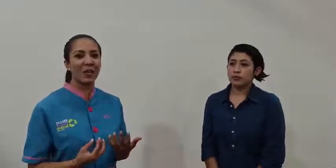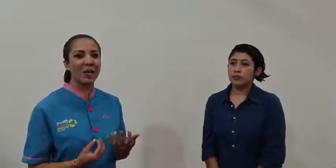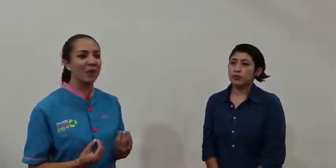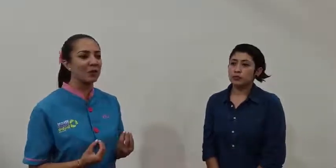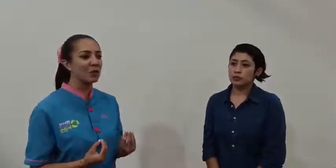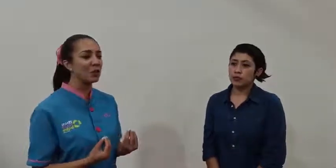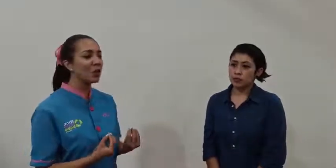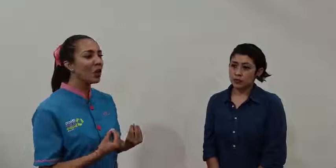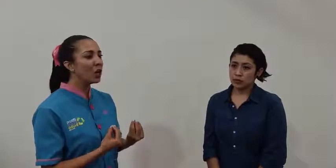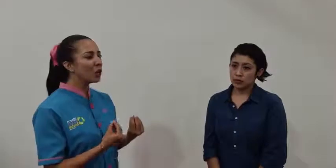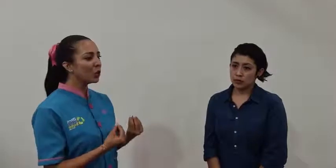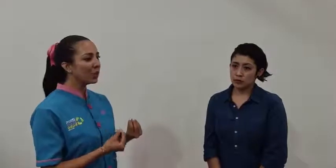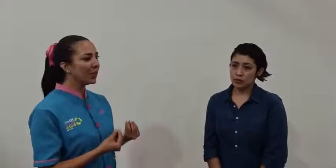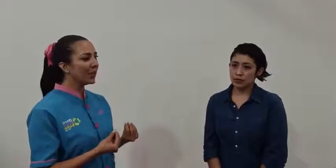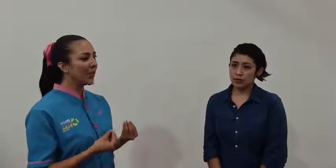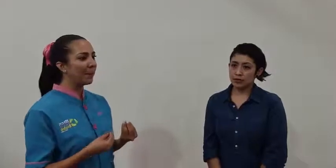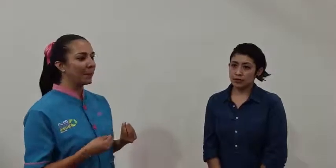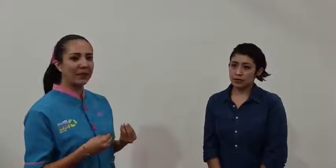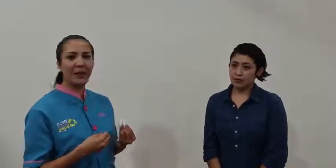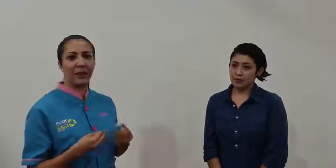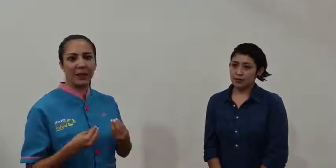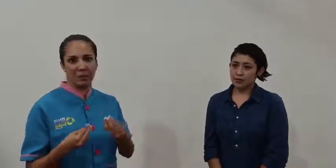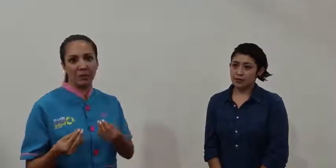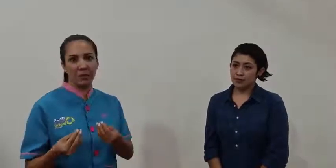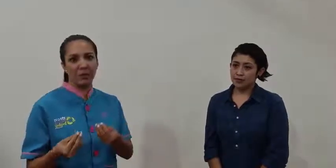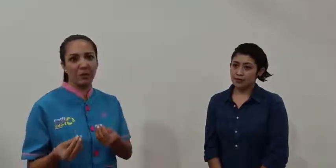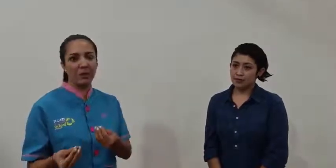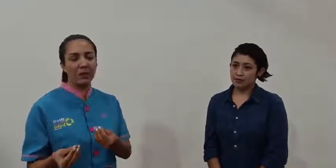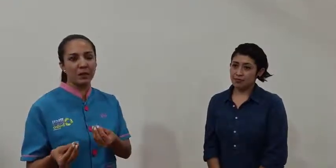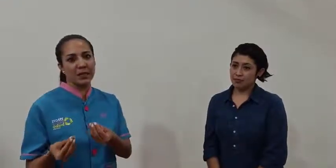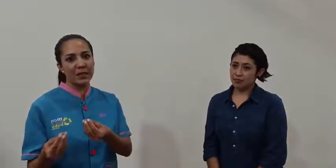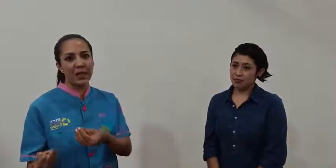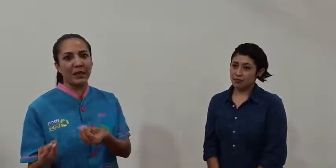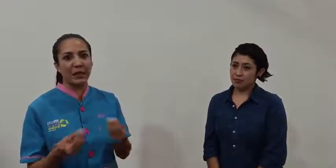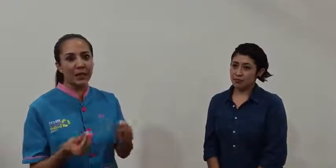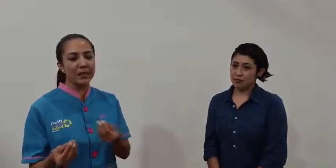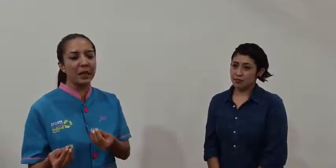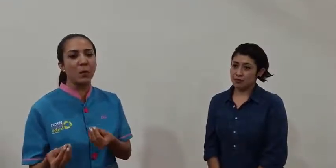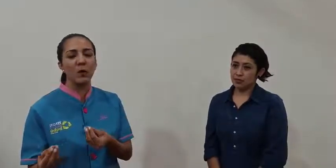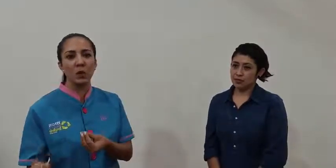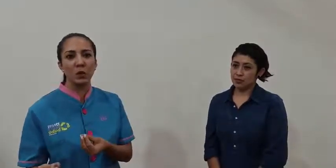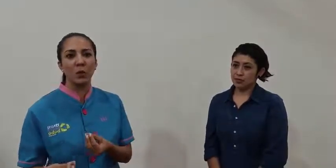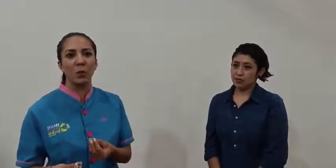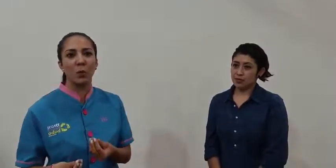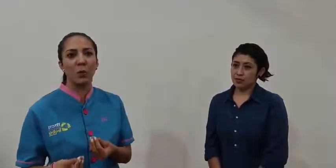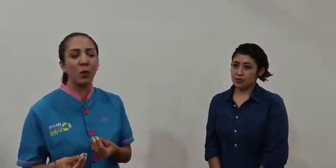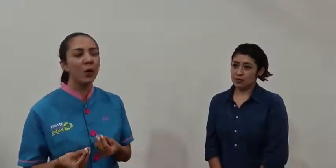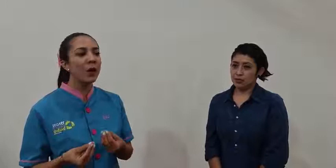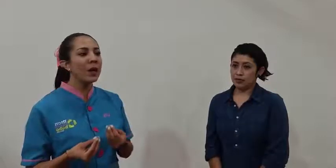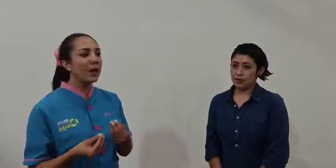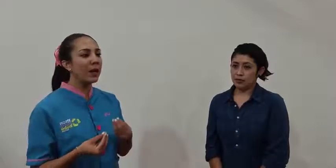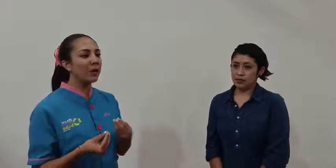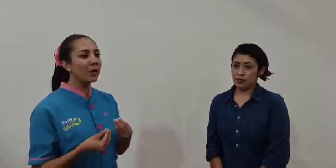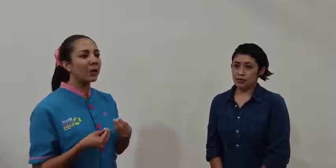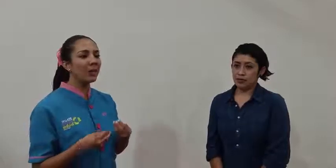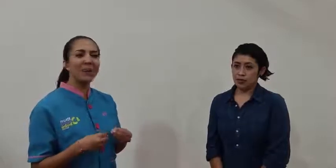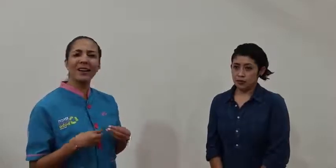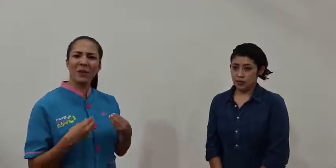mostrar a los niños. Yo creo que aparte de que ya sea que tengas a un niño sordomudo, pero también creo que